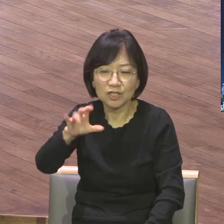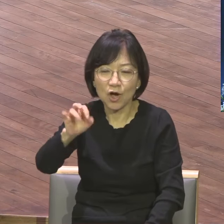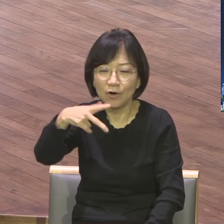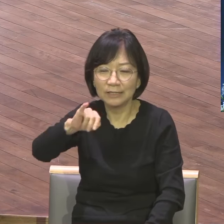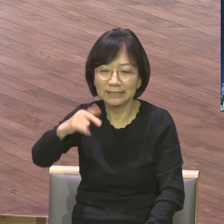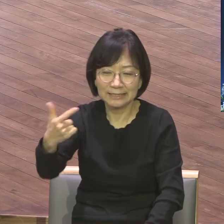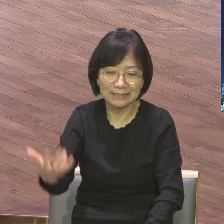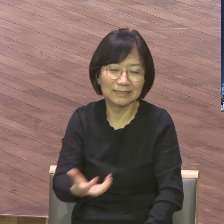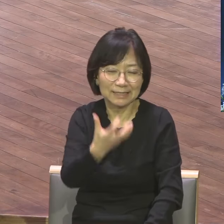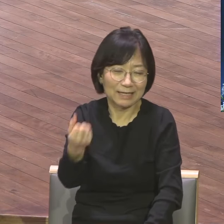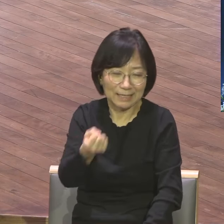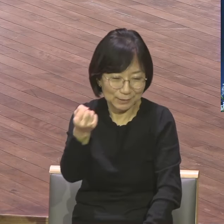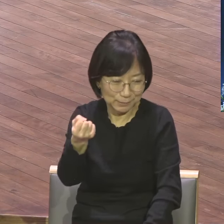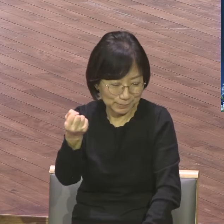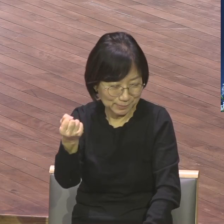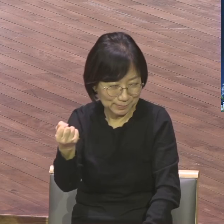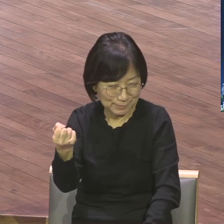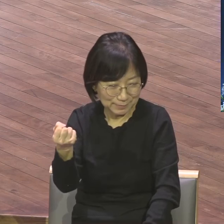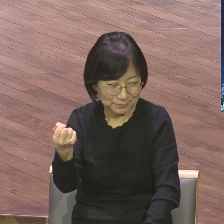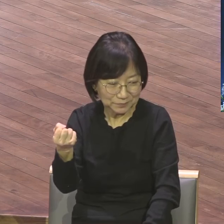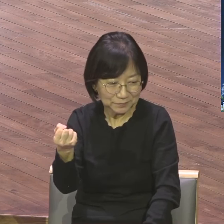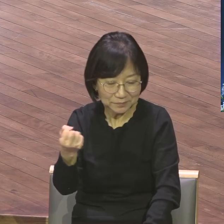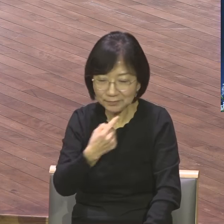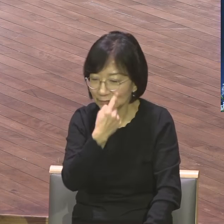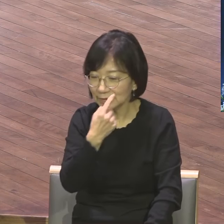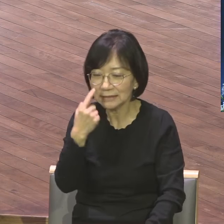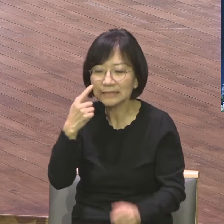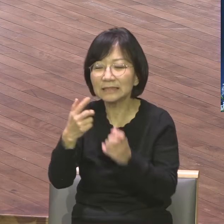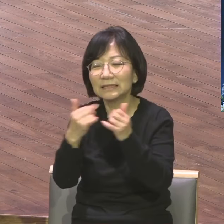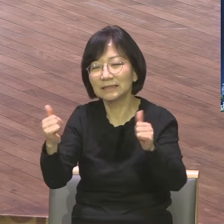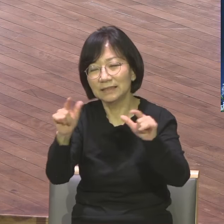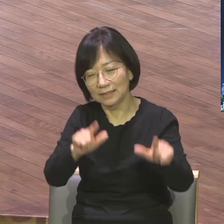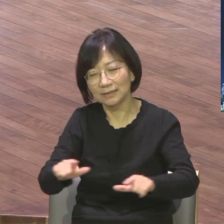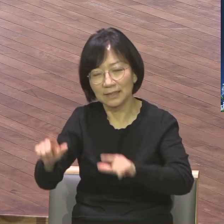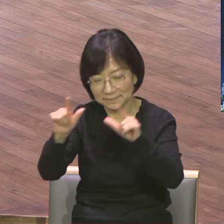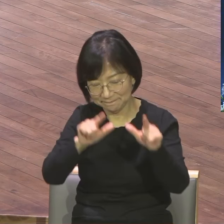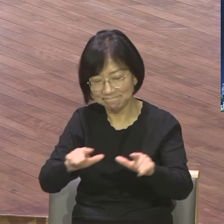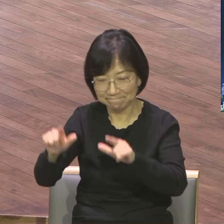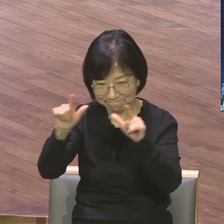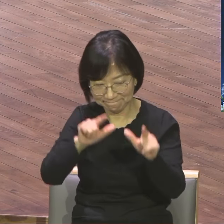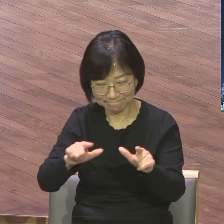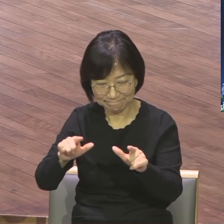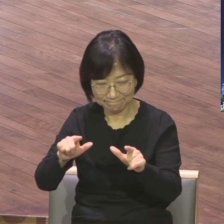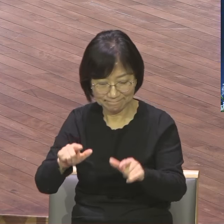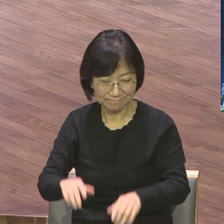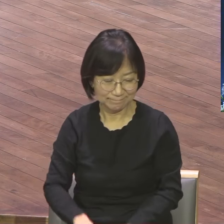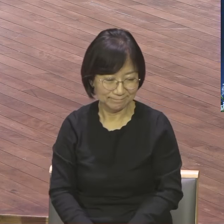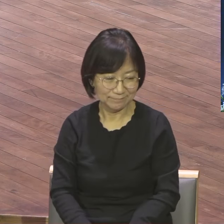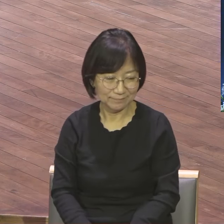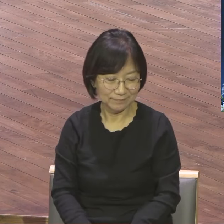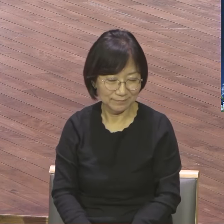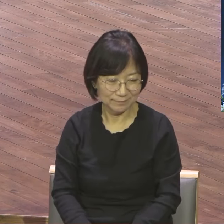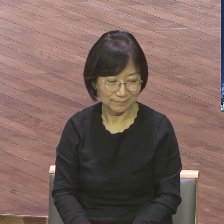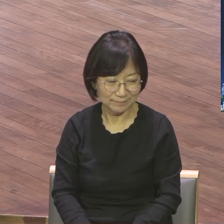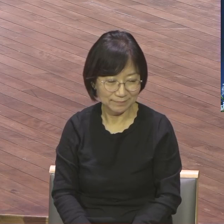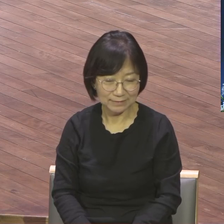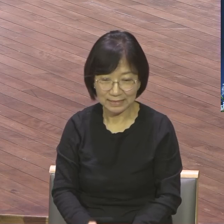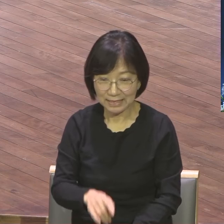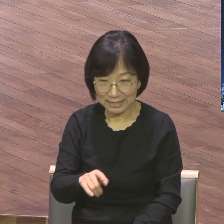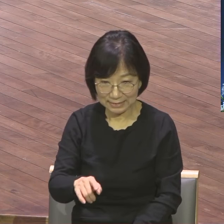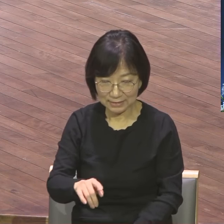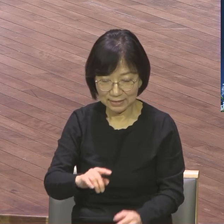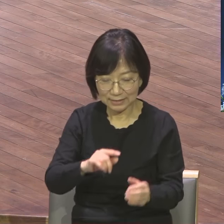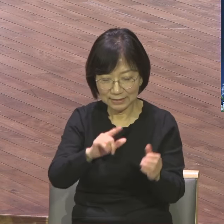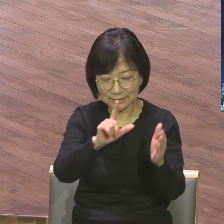순교자의 정신을 가지고 증인의 삶을 살았을 때 이 복음이 2000년 만에 이 한국